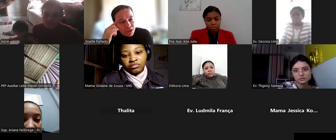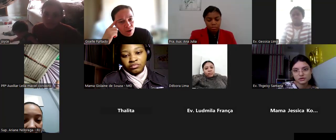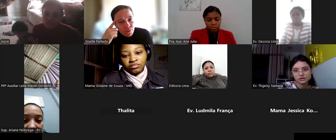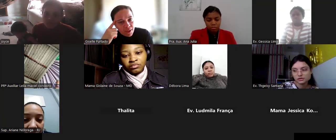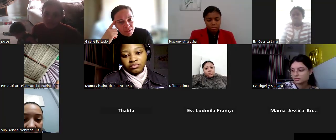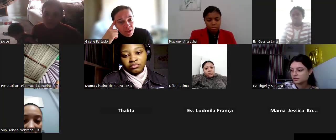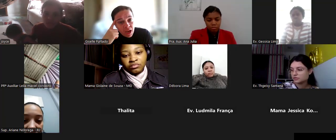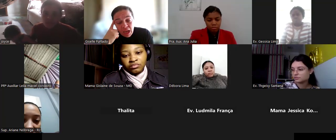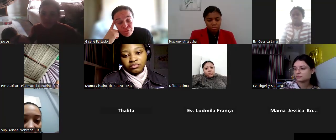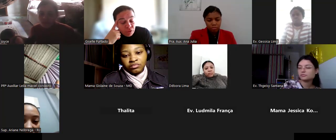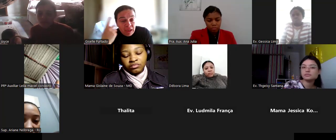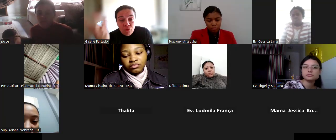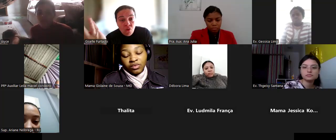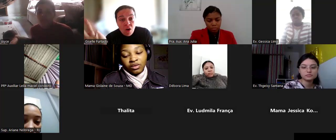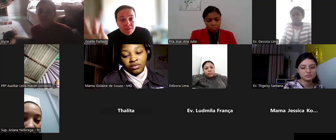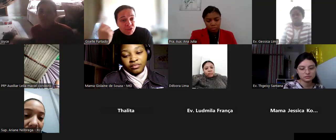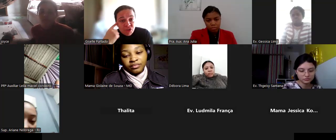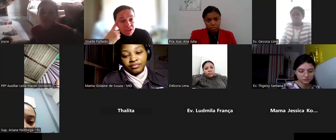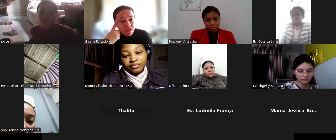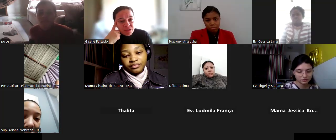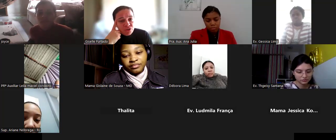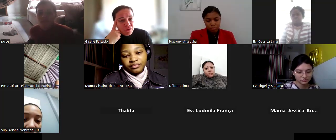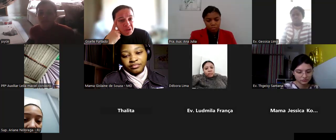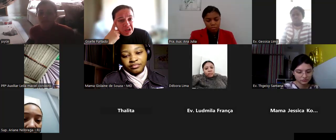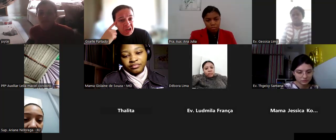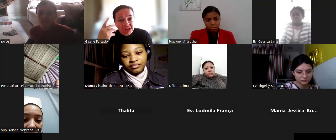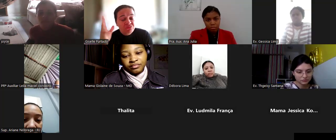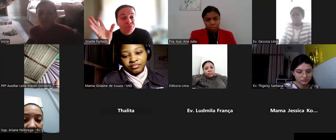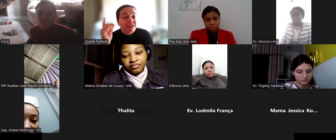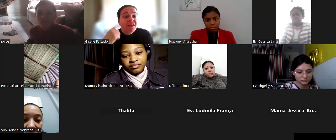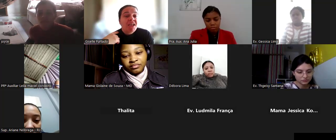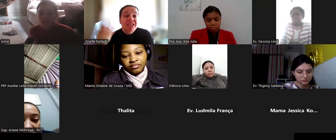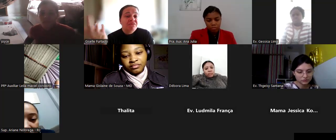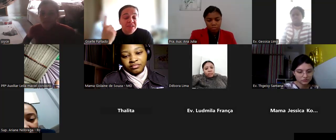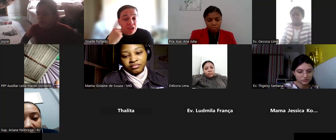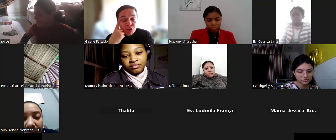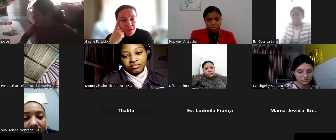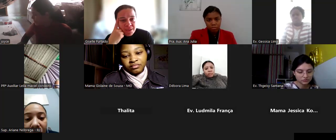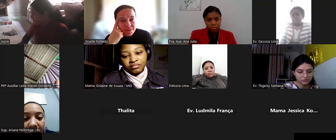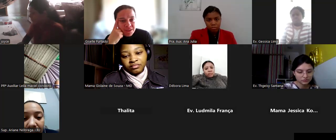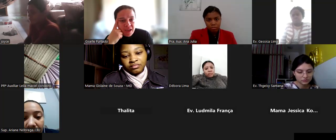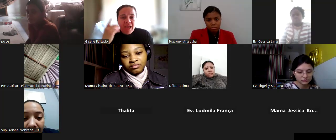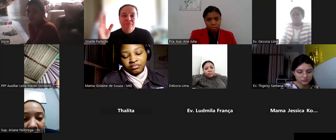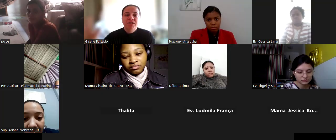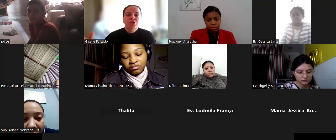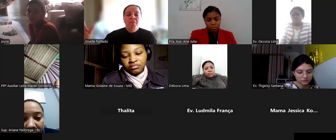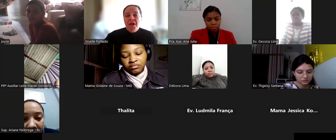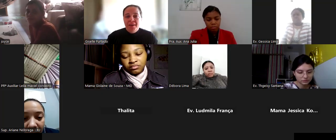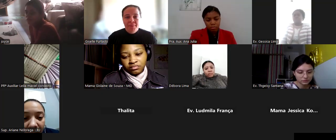comunicar com ela. Ela falou que ela não gosta de ir nas festas de família, ela não tem interesse em visitar os parentes. Ela visita o pai e a